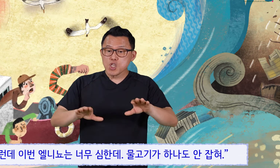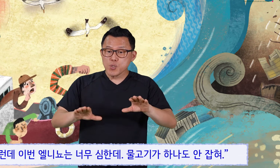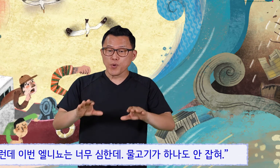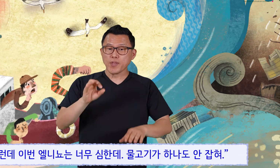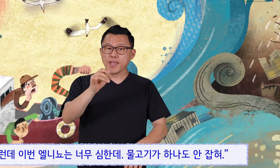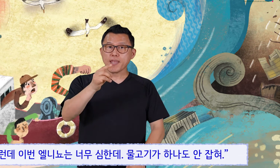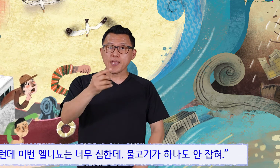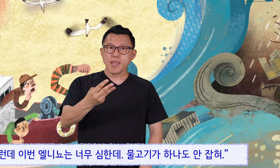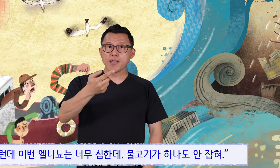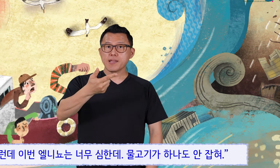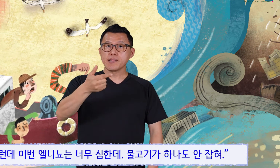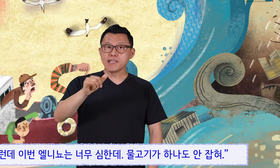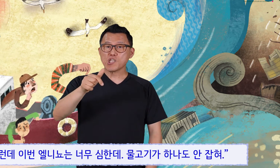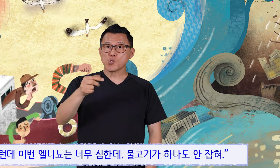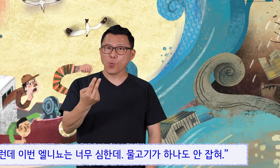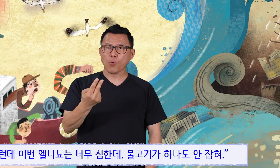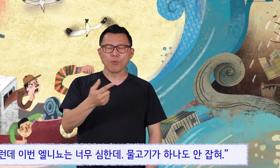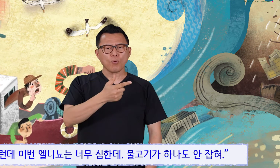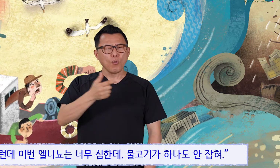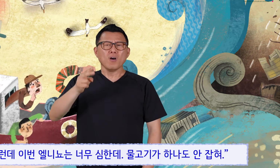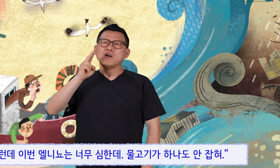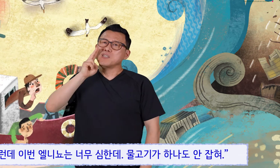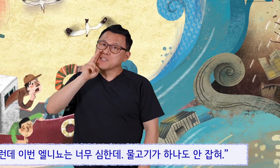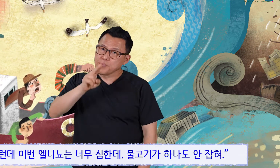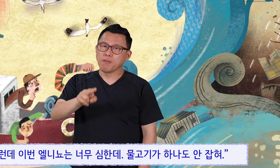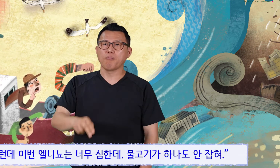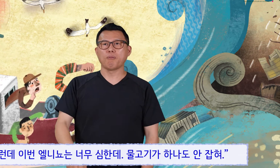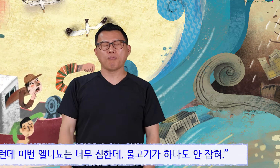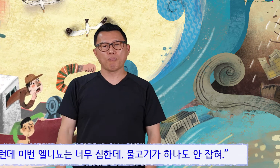그런데 이번 엘니뇨는 너무 심한데?